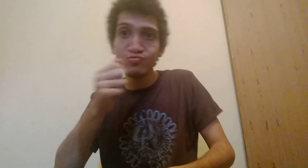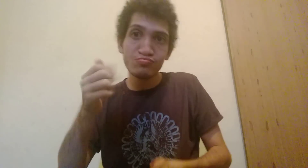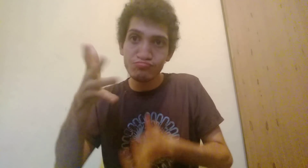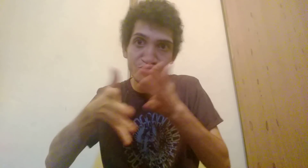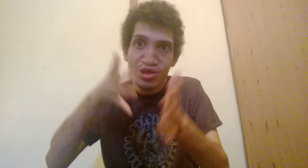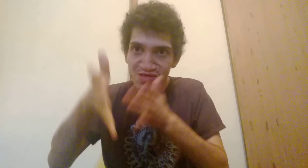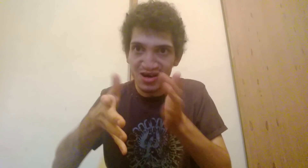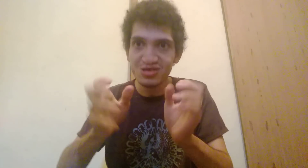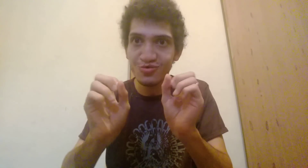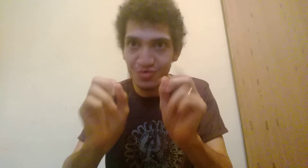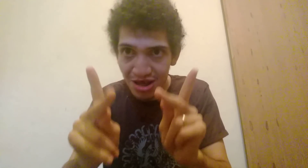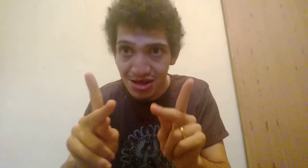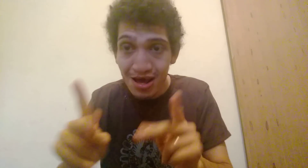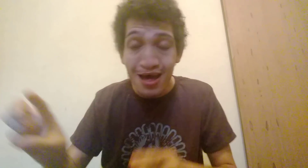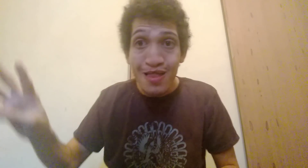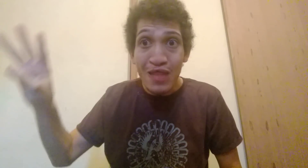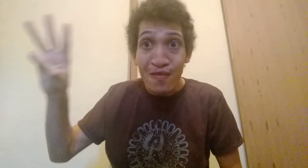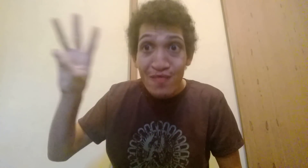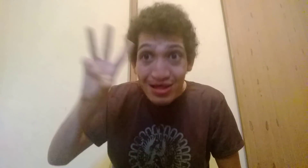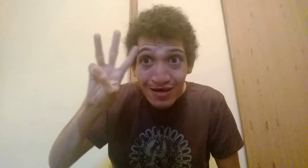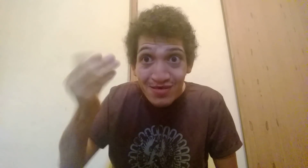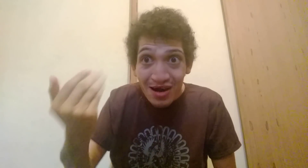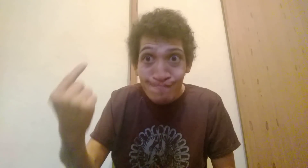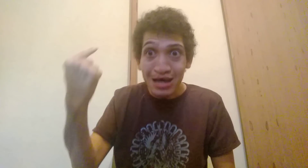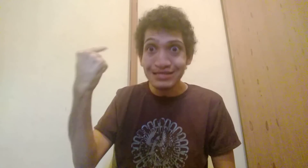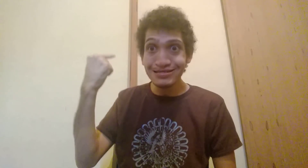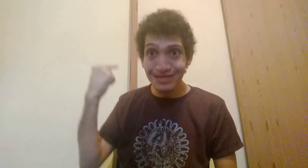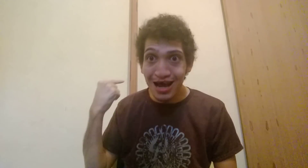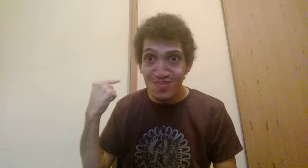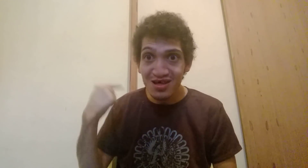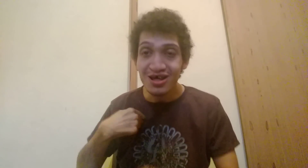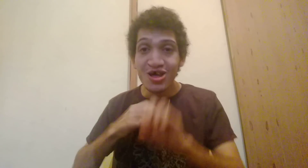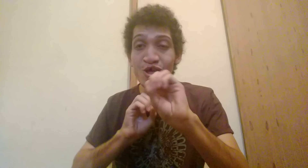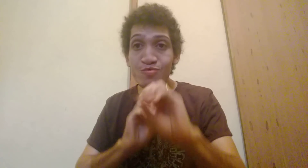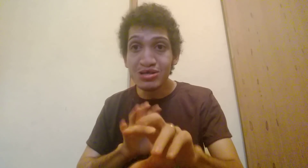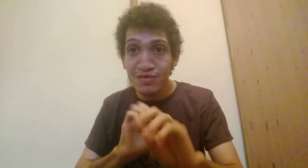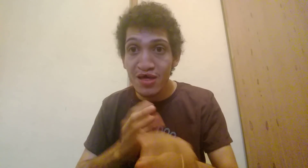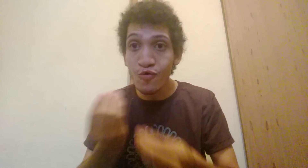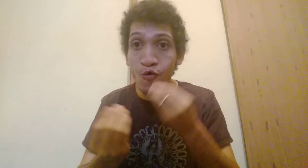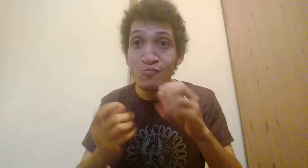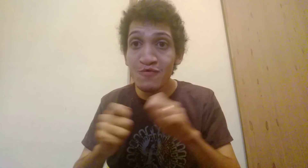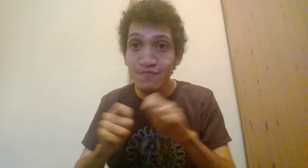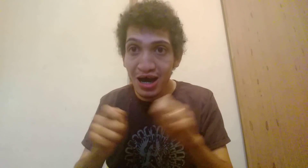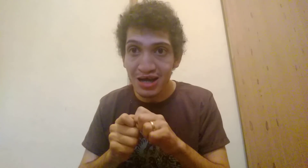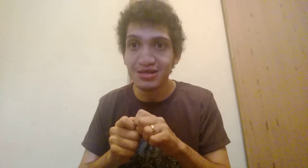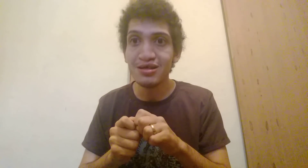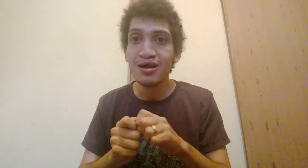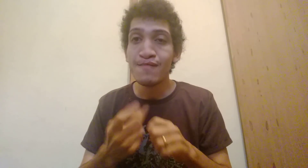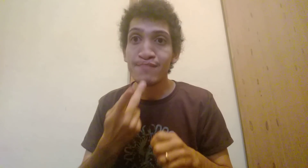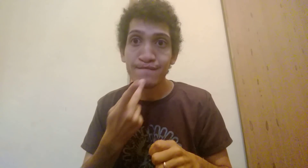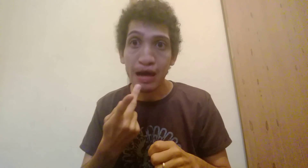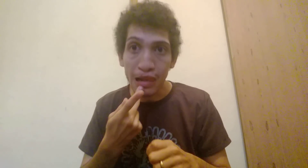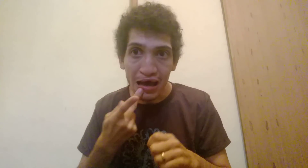e livros, ok? Na terça-feira passada eu ensinei como que pais para falar